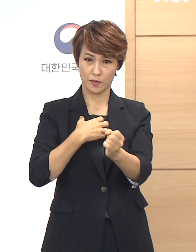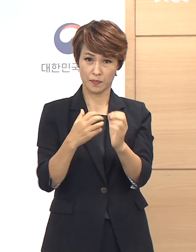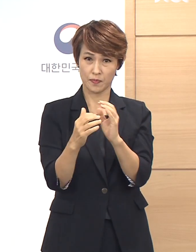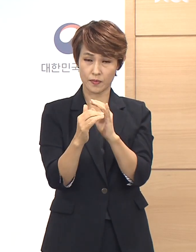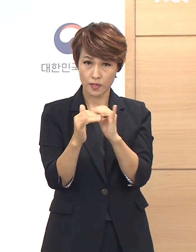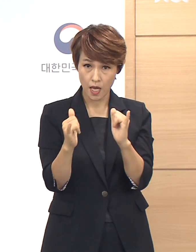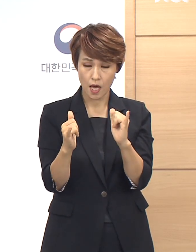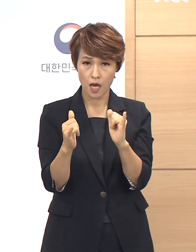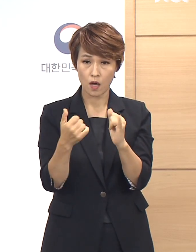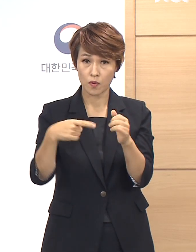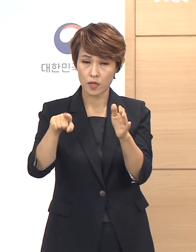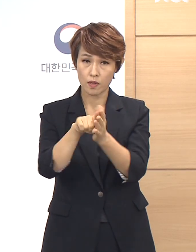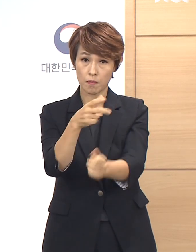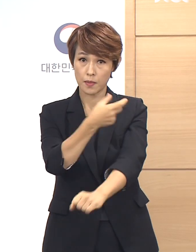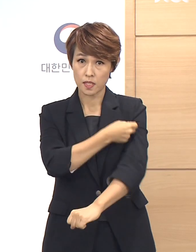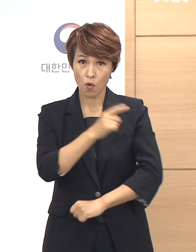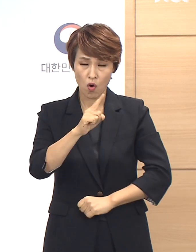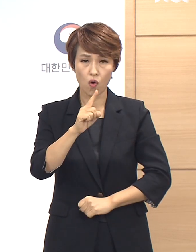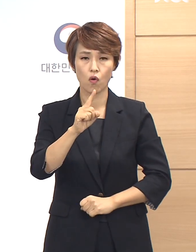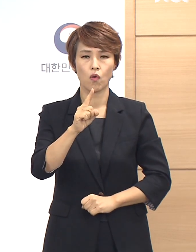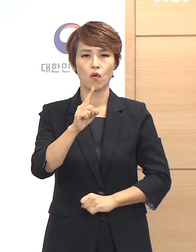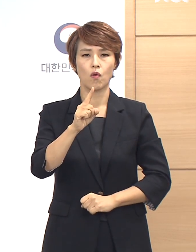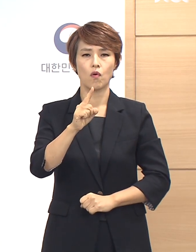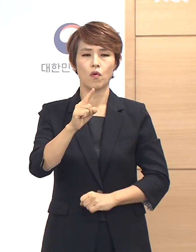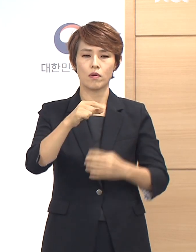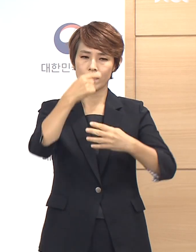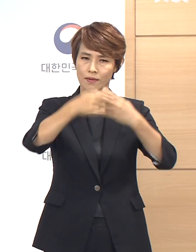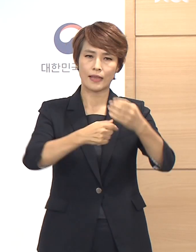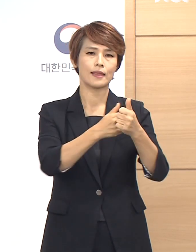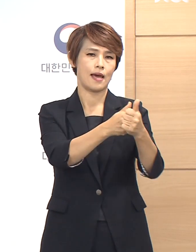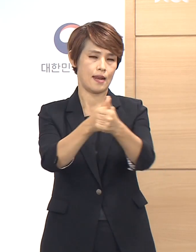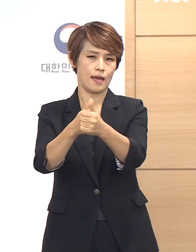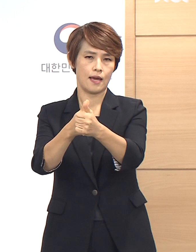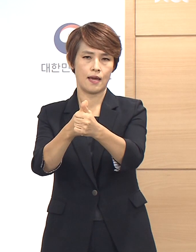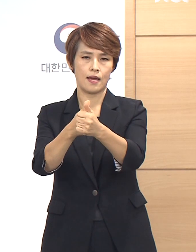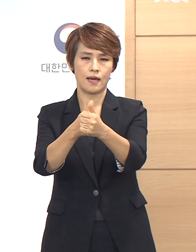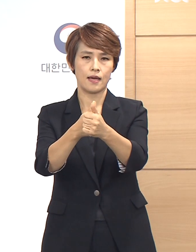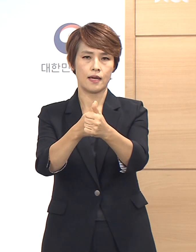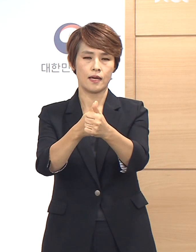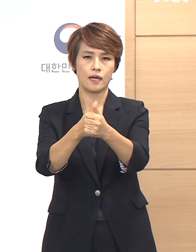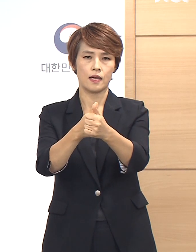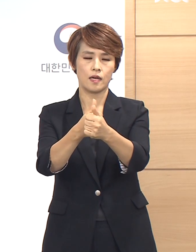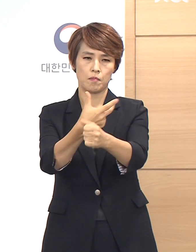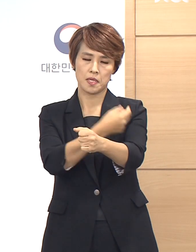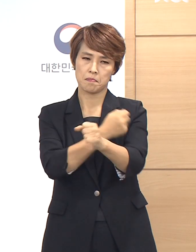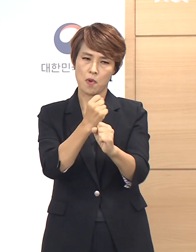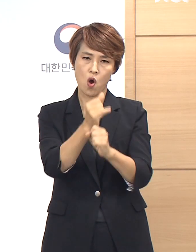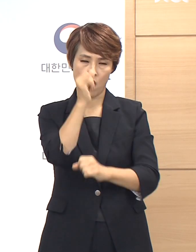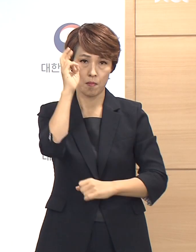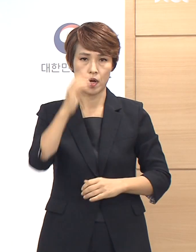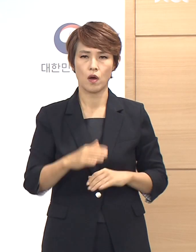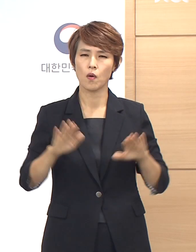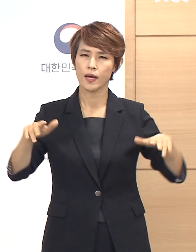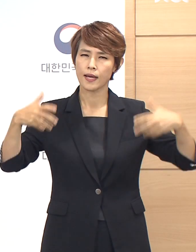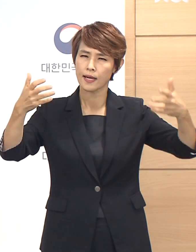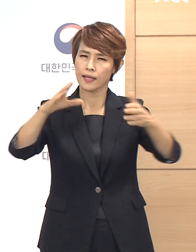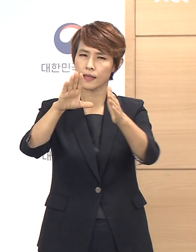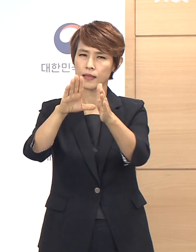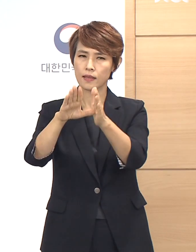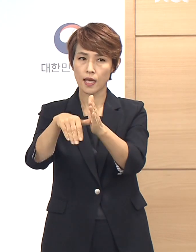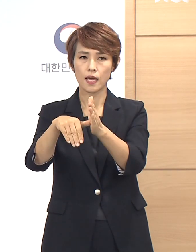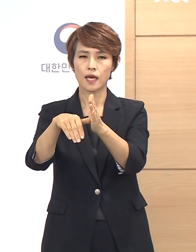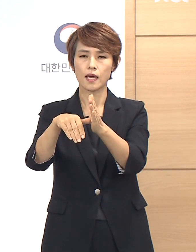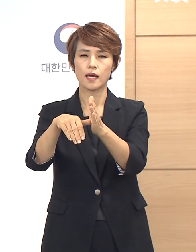하는 백신은 계절 백신이 될 것입니다. 그래서 아마도 이번 가을